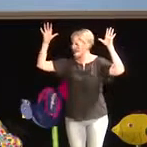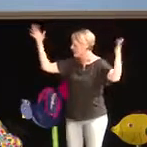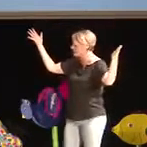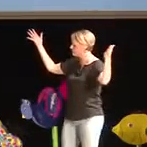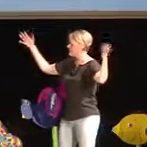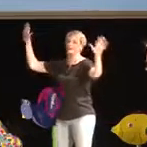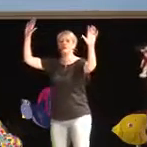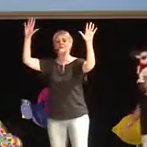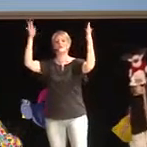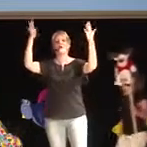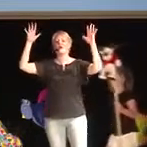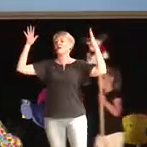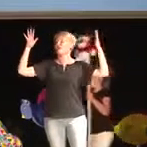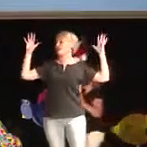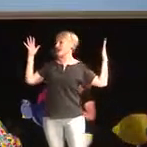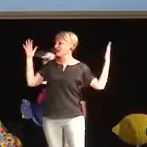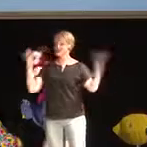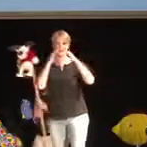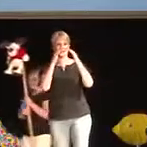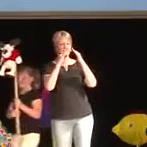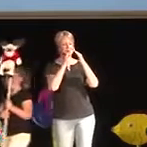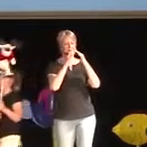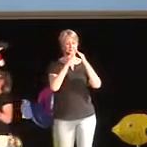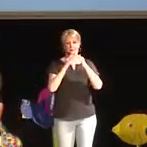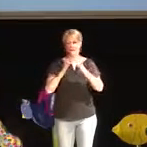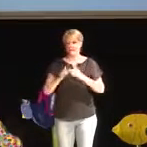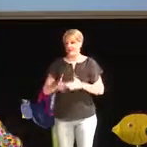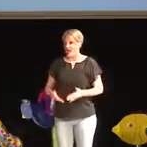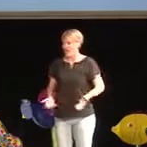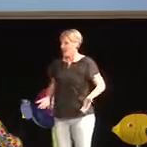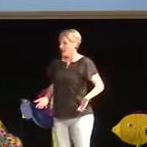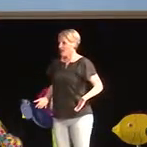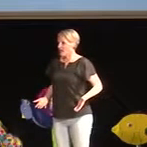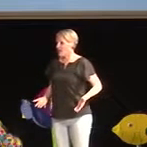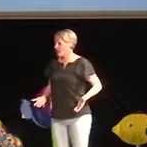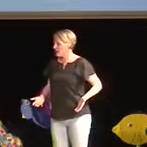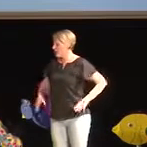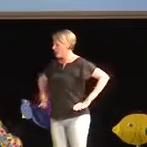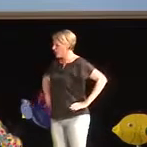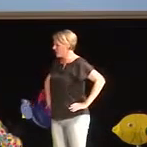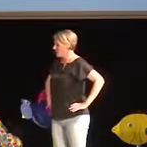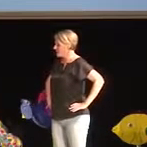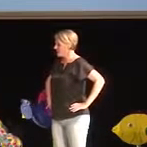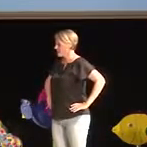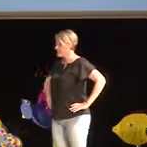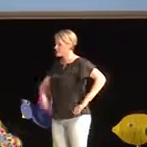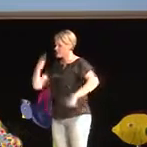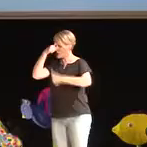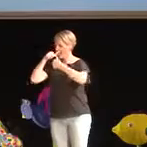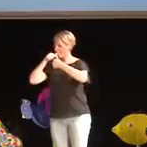cerf, il vit dans la forêt, dans sa maison. Et dis-moi, est-ce que tu te